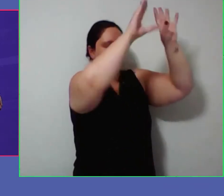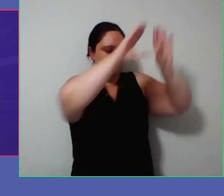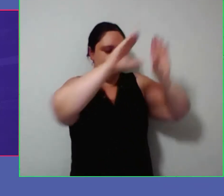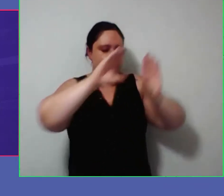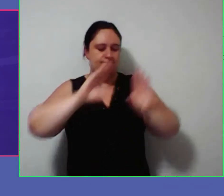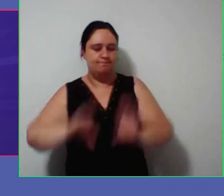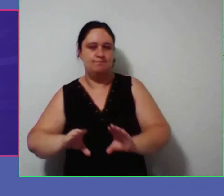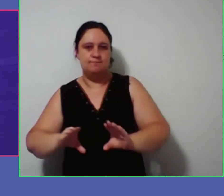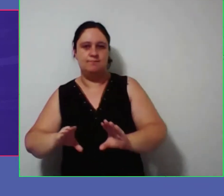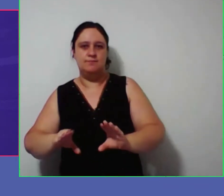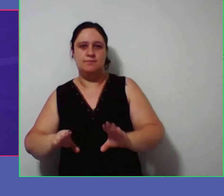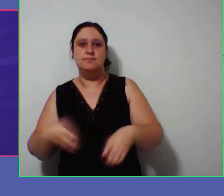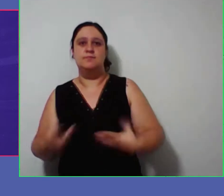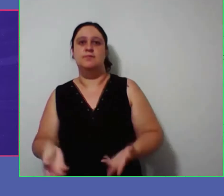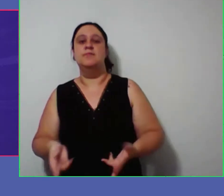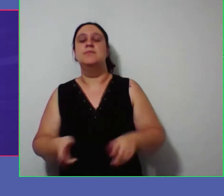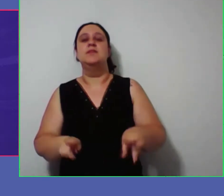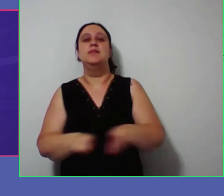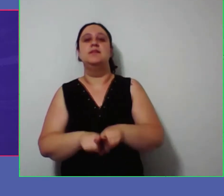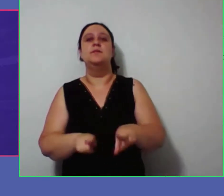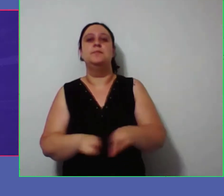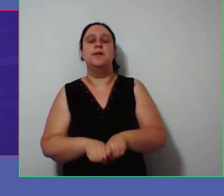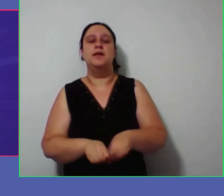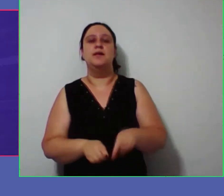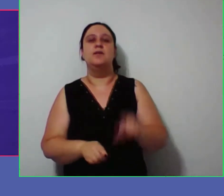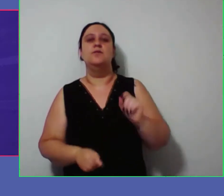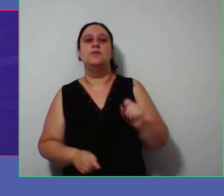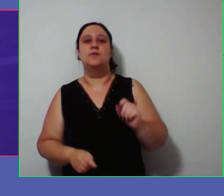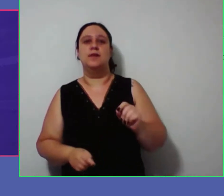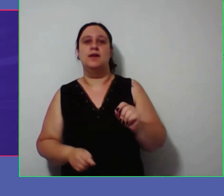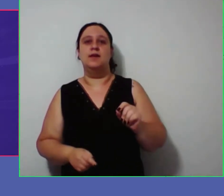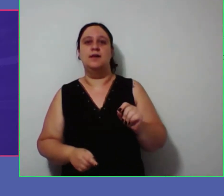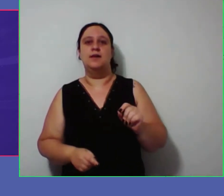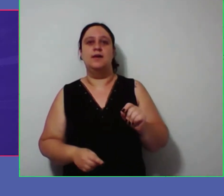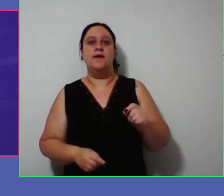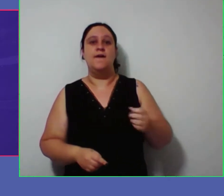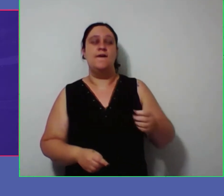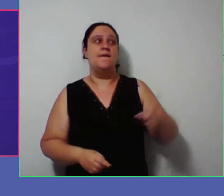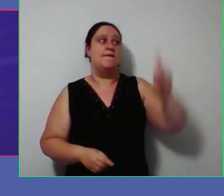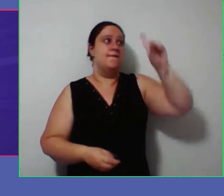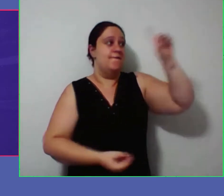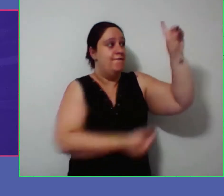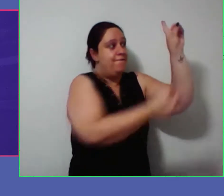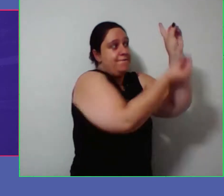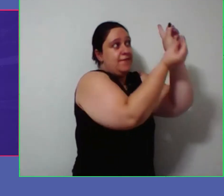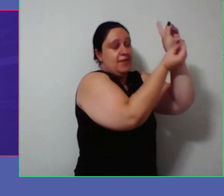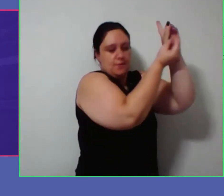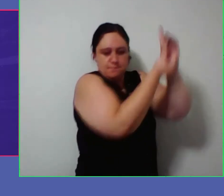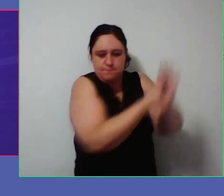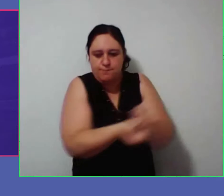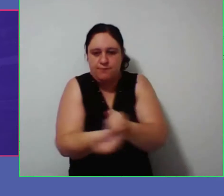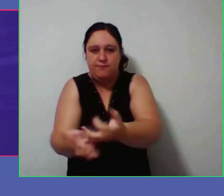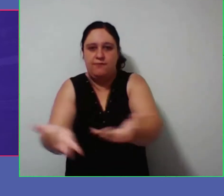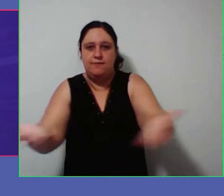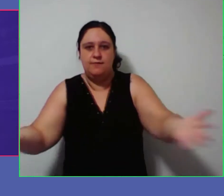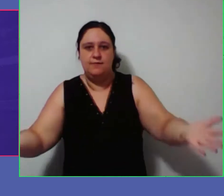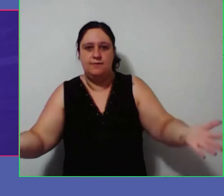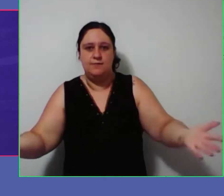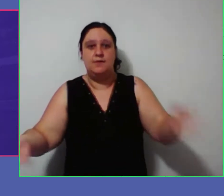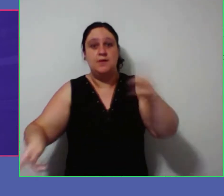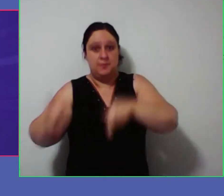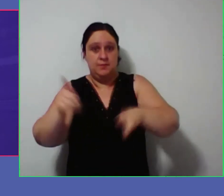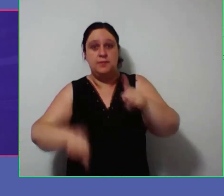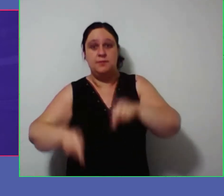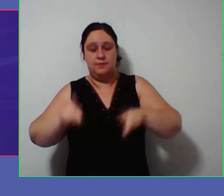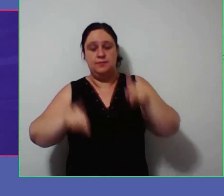Deus vivo é trazer vida para o homem. O que o homem precisa para sair dessa situação caótica